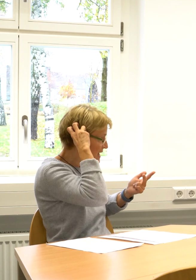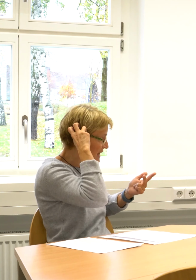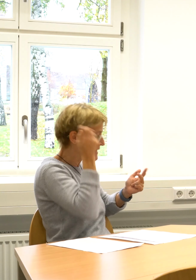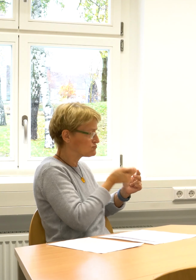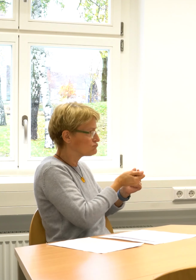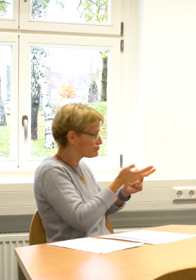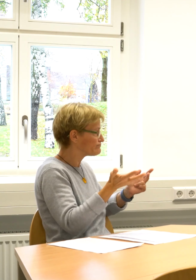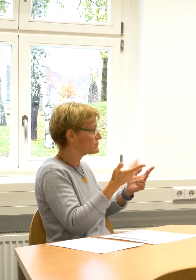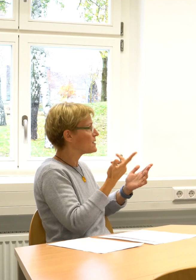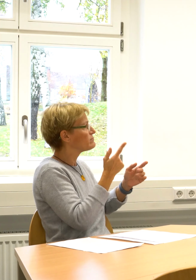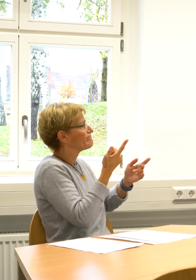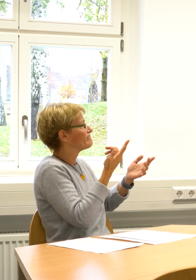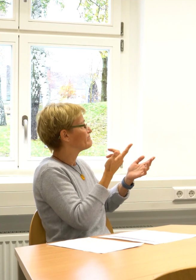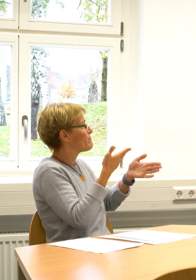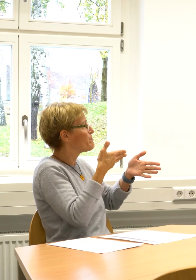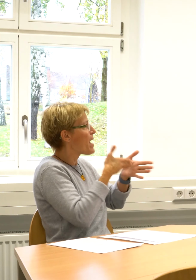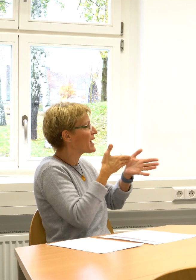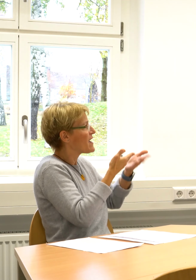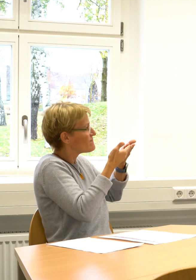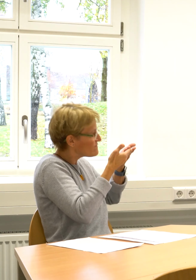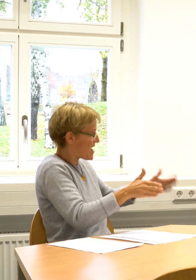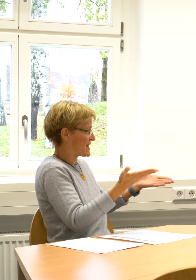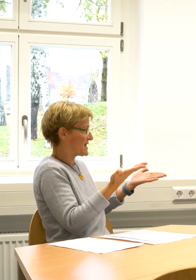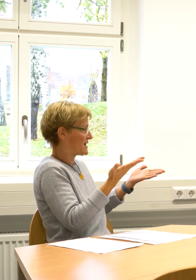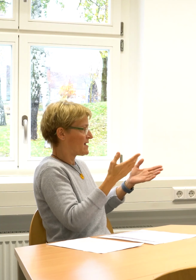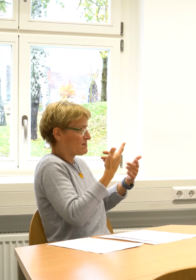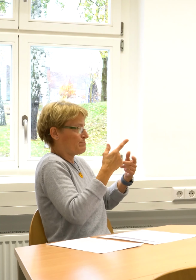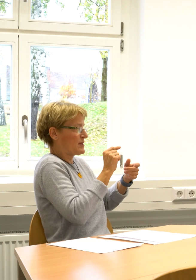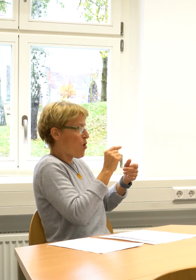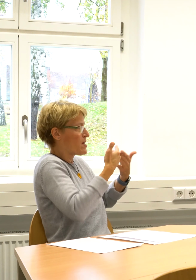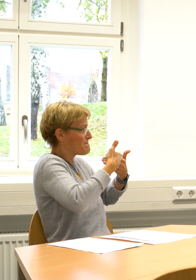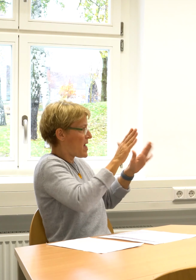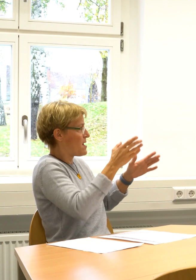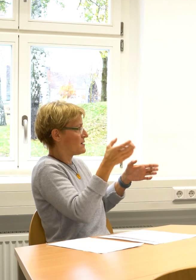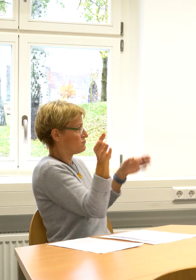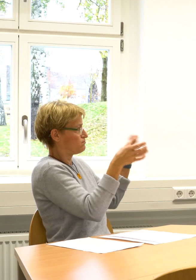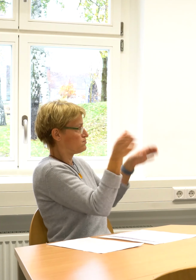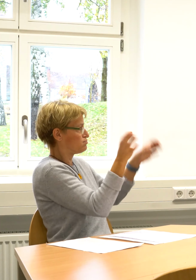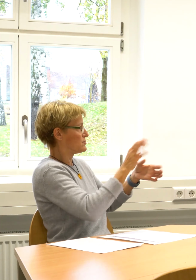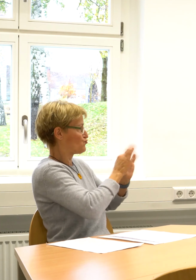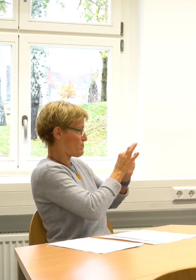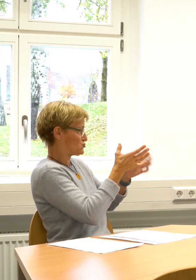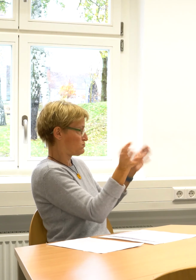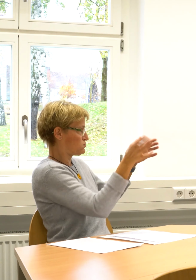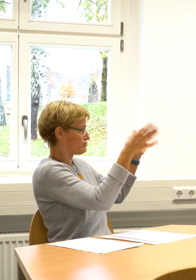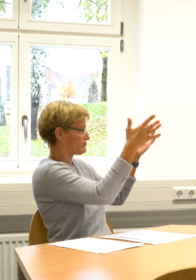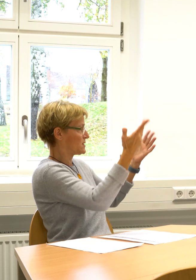Schwerhäuge, CI-Träger und so weiter, wäre das eine barrierefreie Kommunikation, wenn mehr